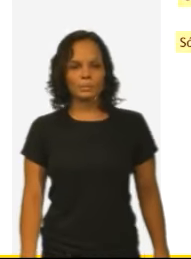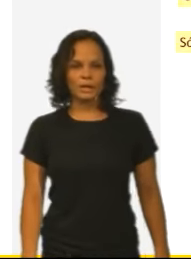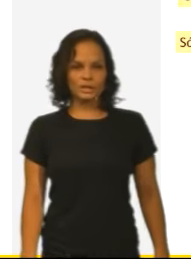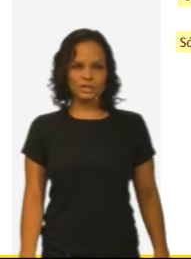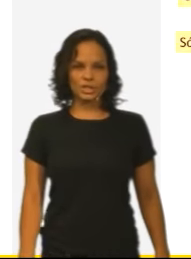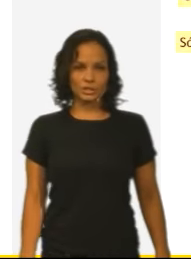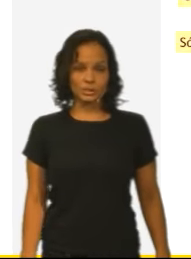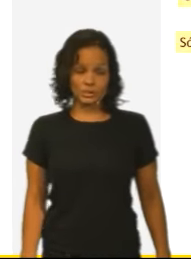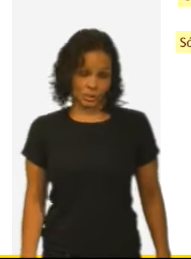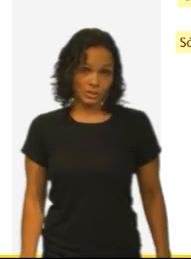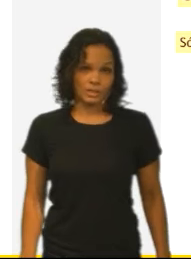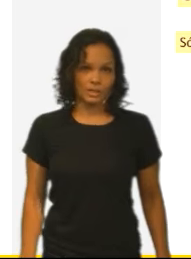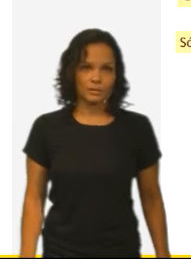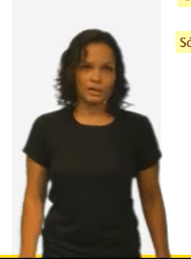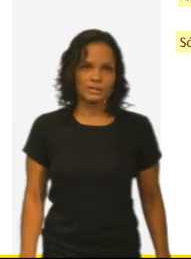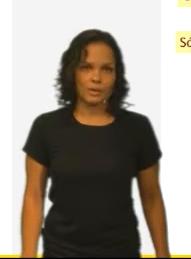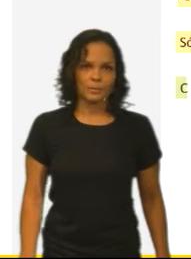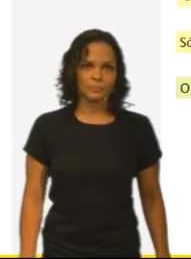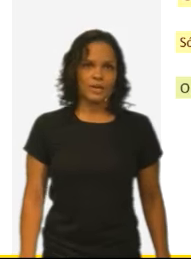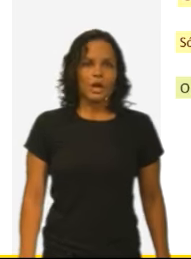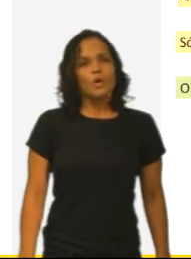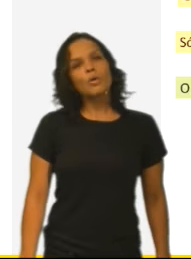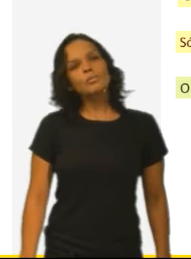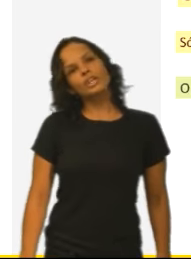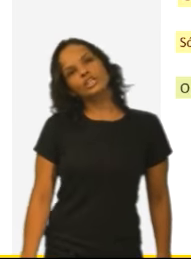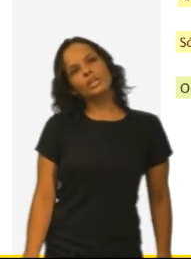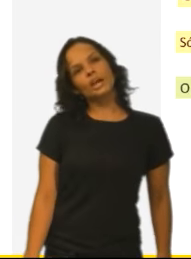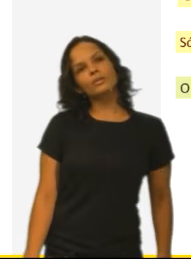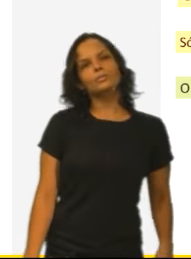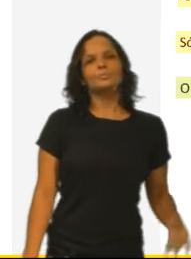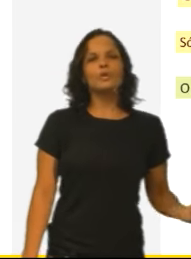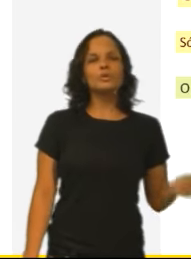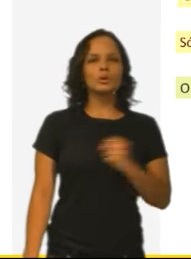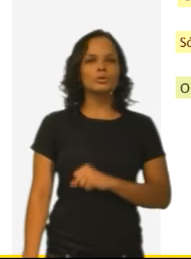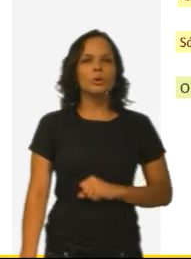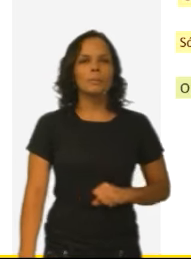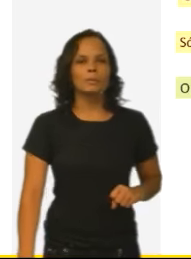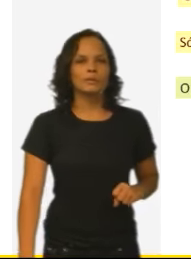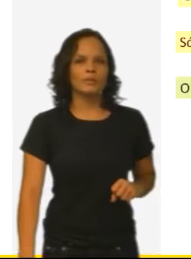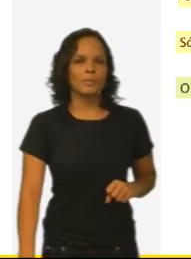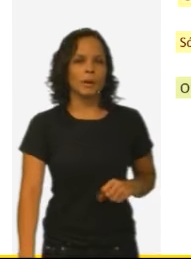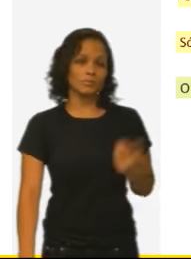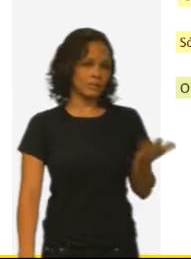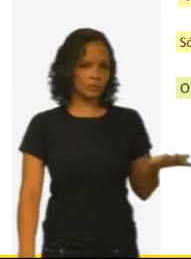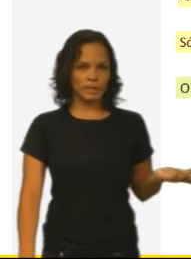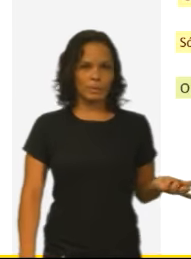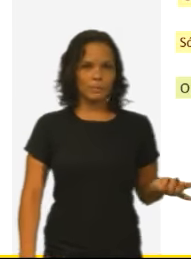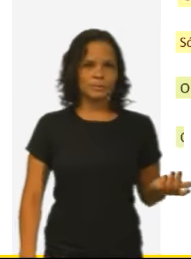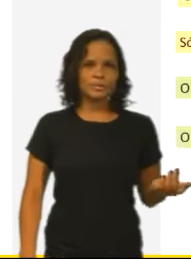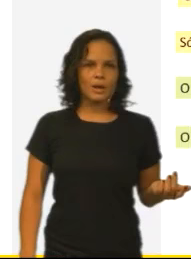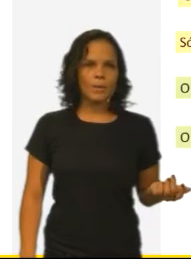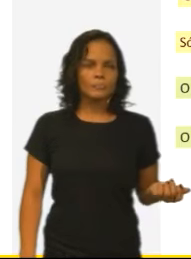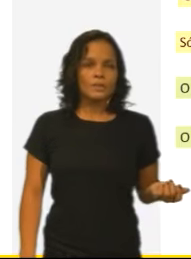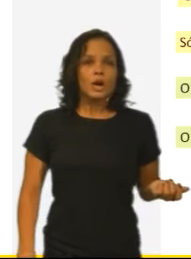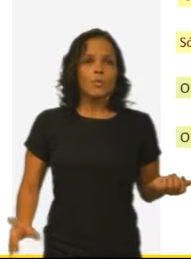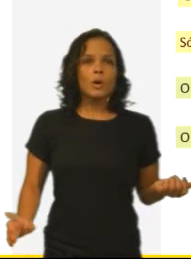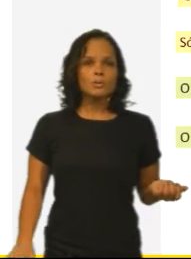para restringir sua significação. O objeto direto, o núcleo do complemento verbal não tem preposição. O